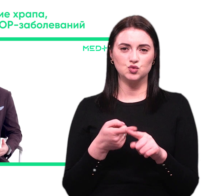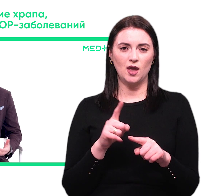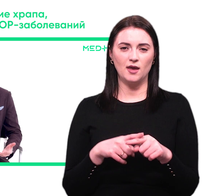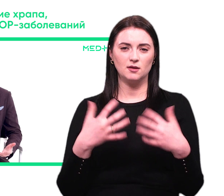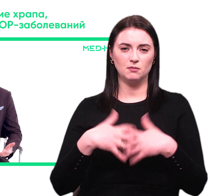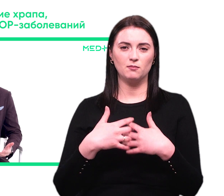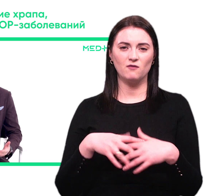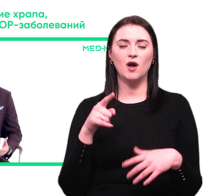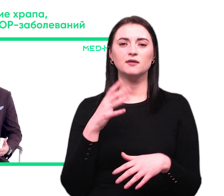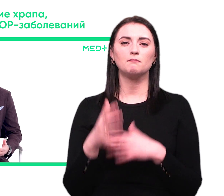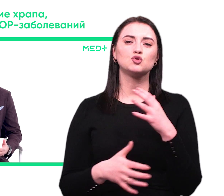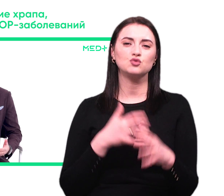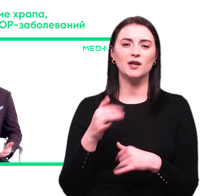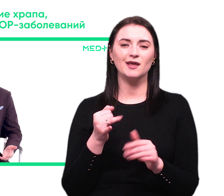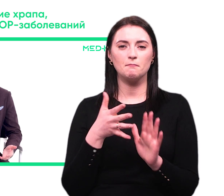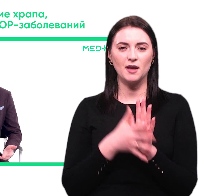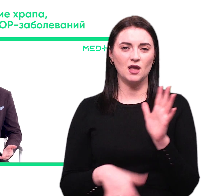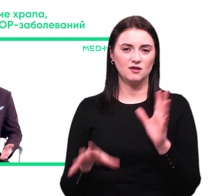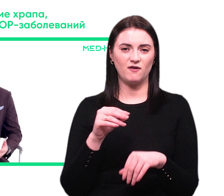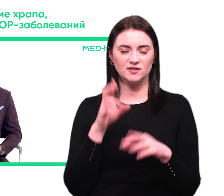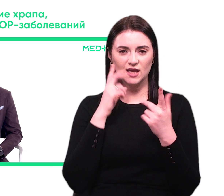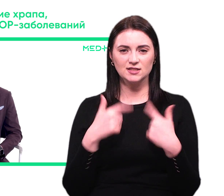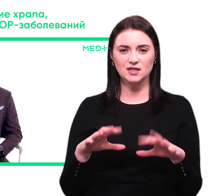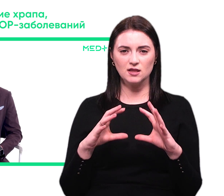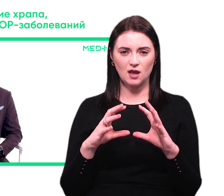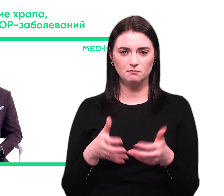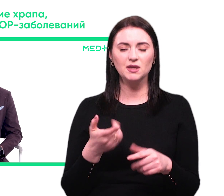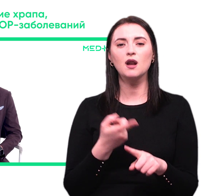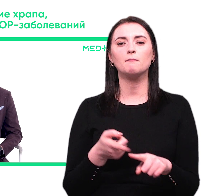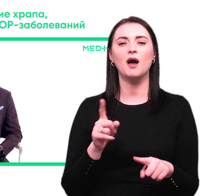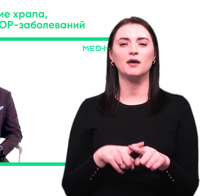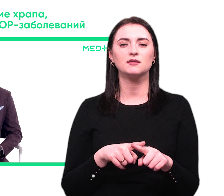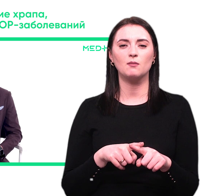приборами, они международные и они понятны во всех странах мира. Поэтому